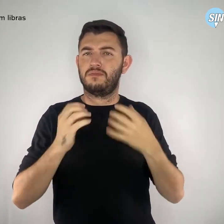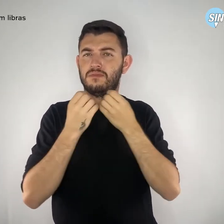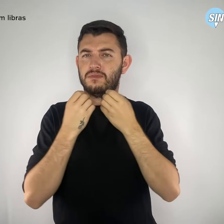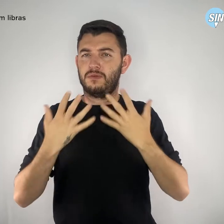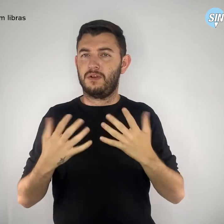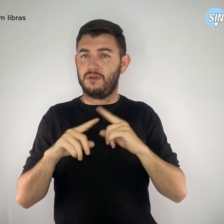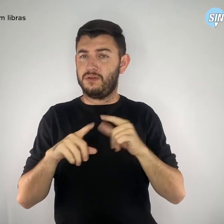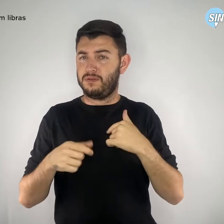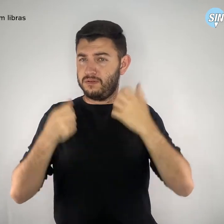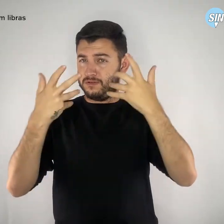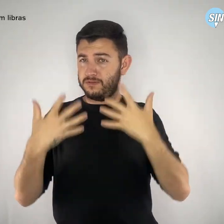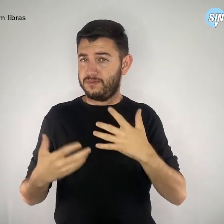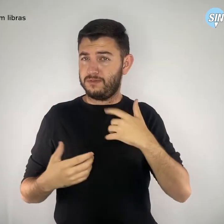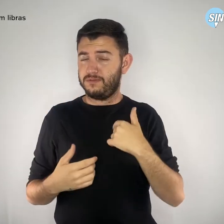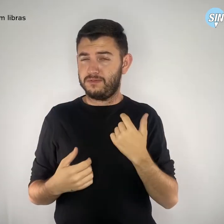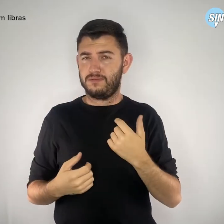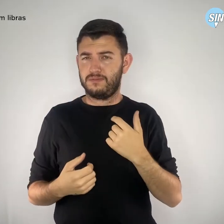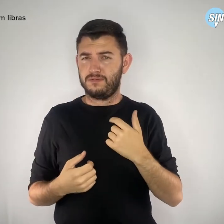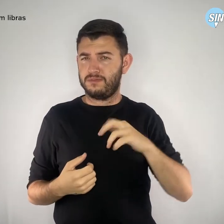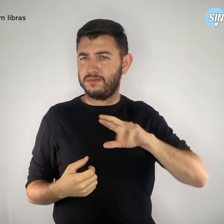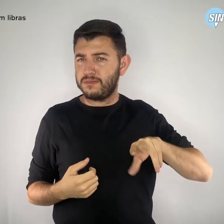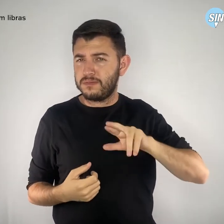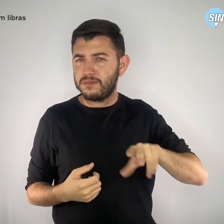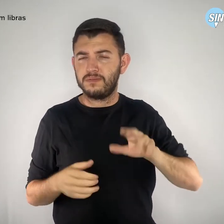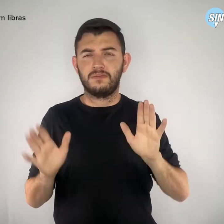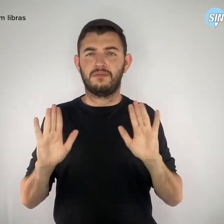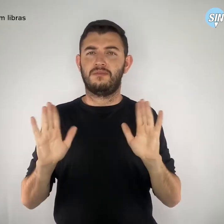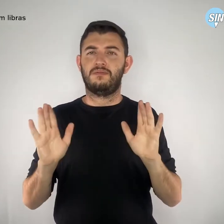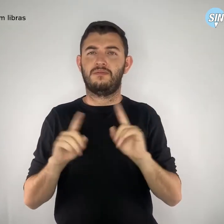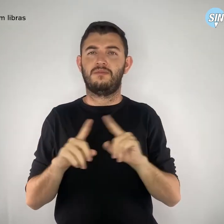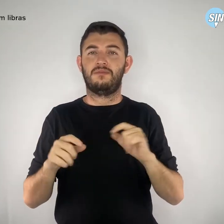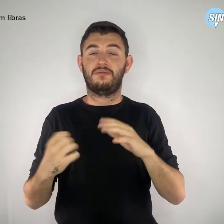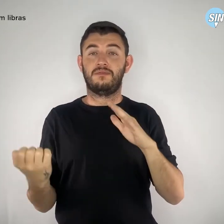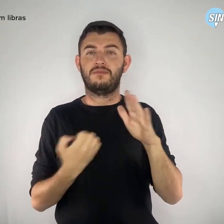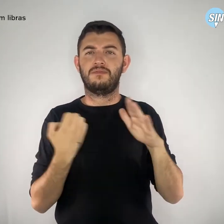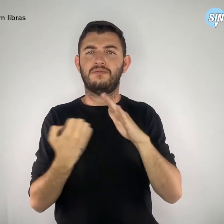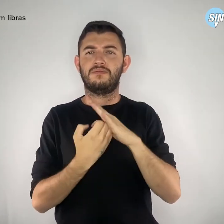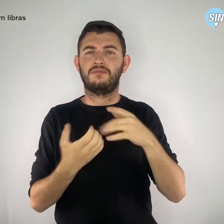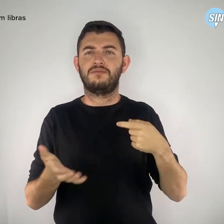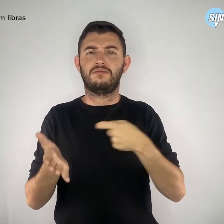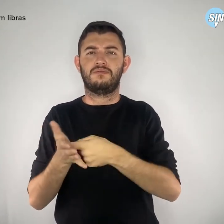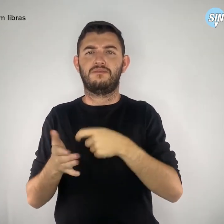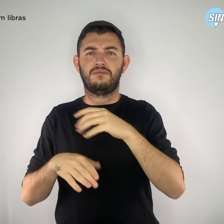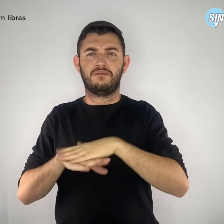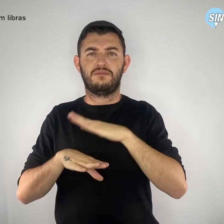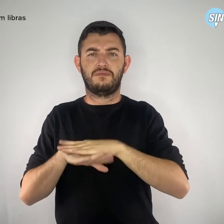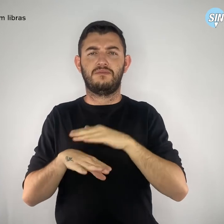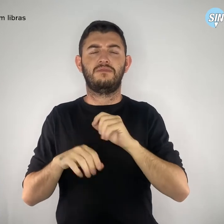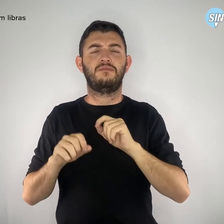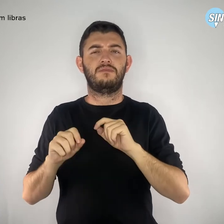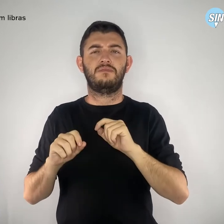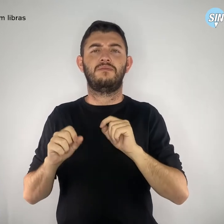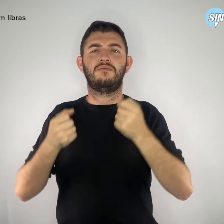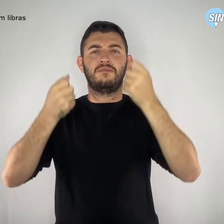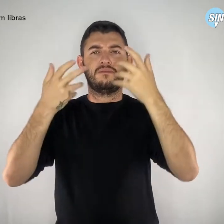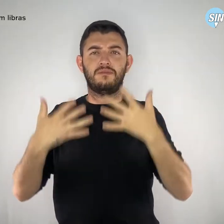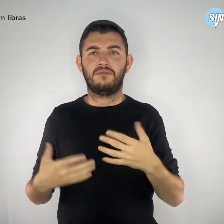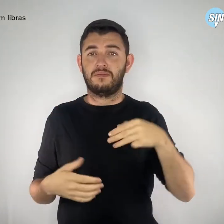Mas a empresa não está fazendo mais que a obrigação dela. defende Mila, que só